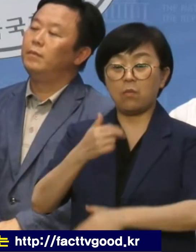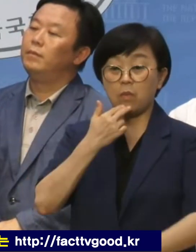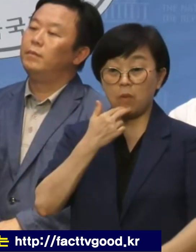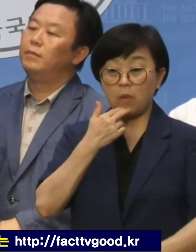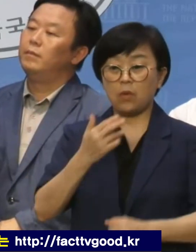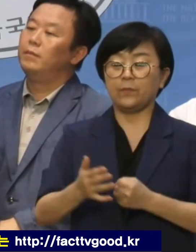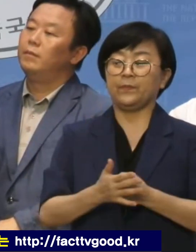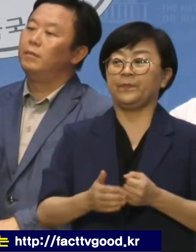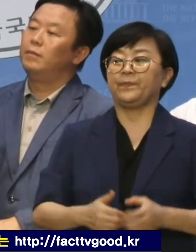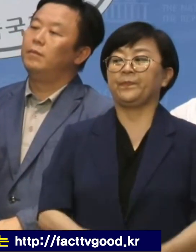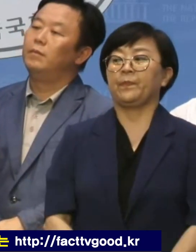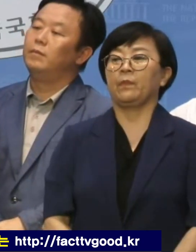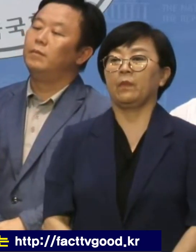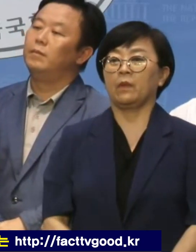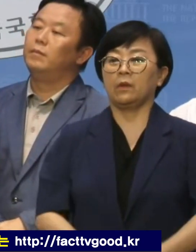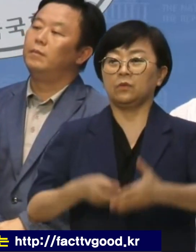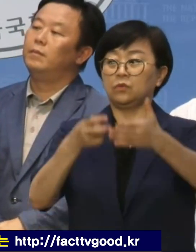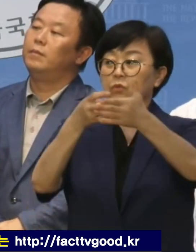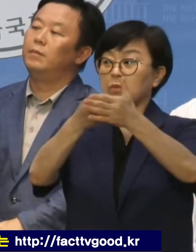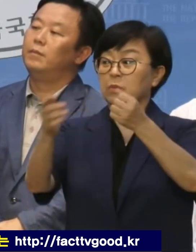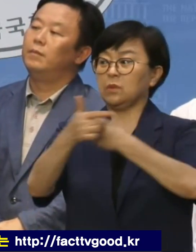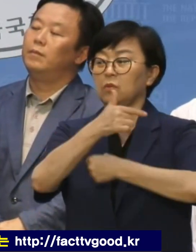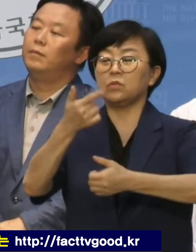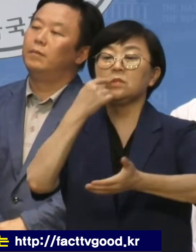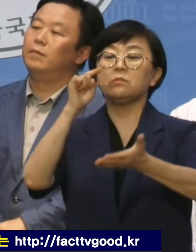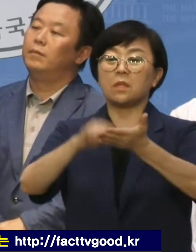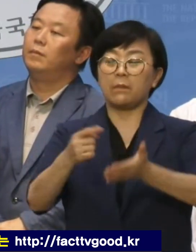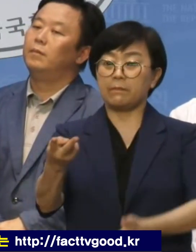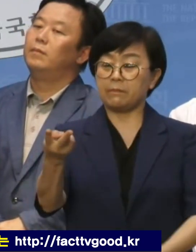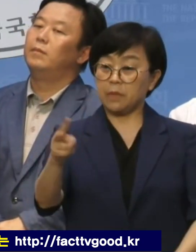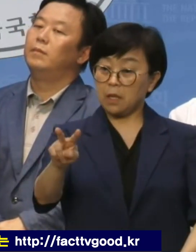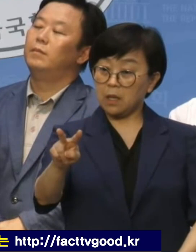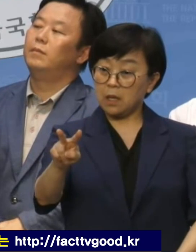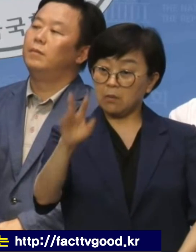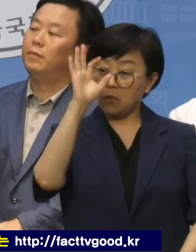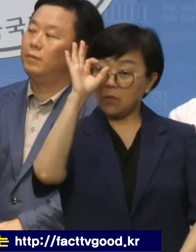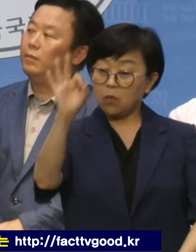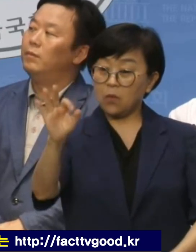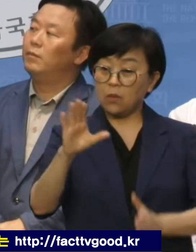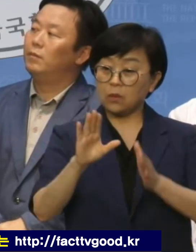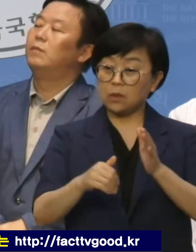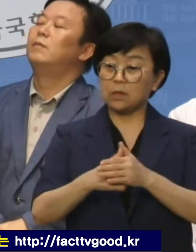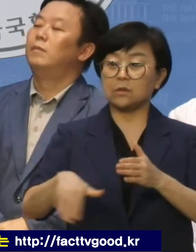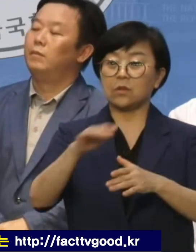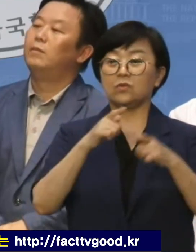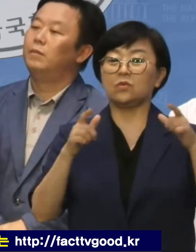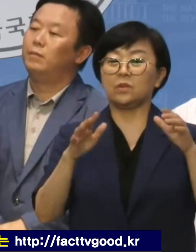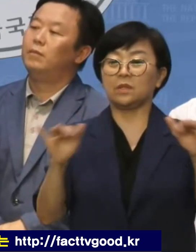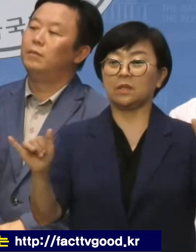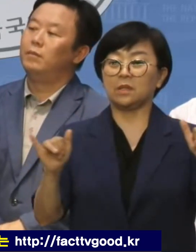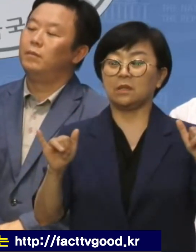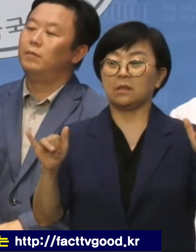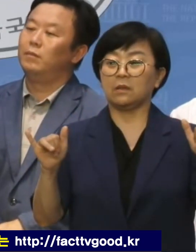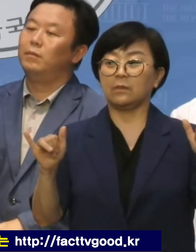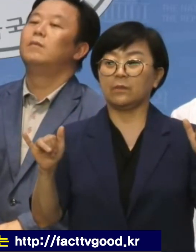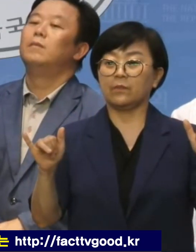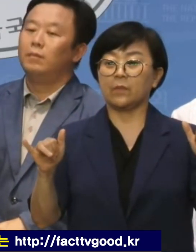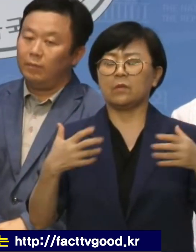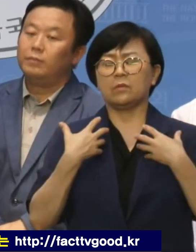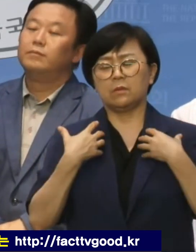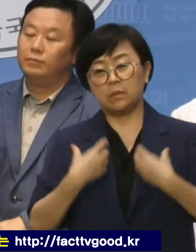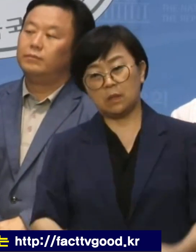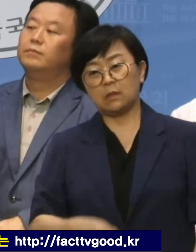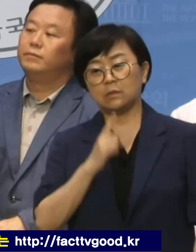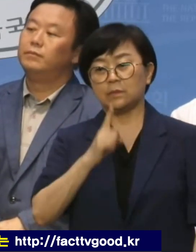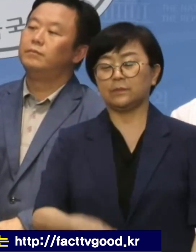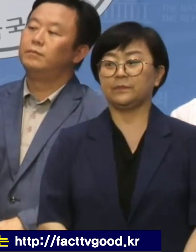않았고 종점부에 대해서 너무 쉽게 노선이 변경되는 것을 보면서 저희 주민들은 상당히 허탈감이 좀